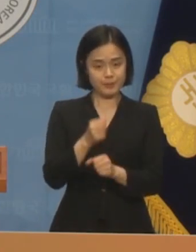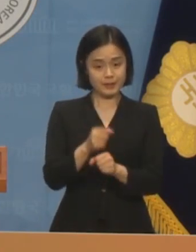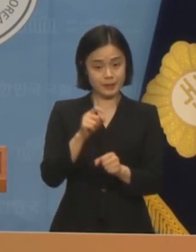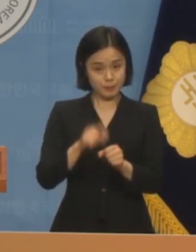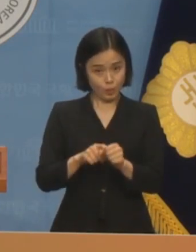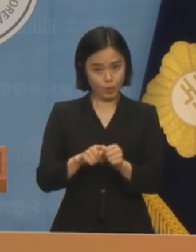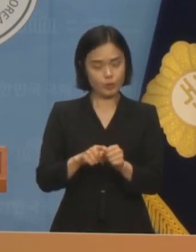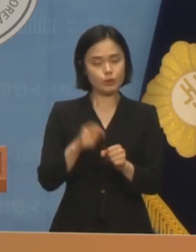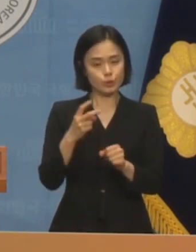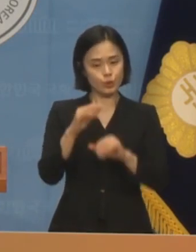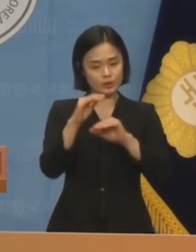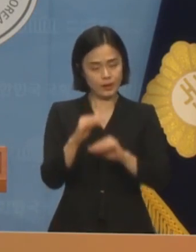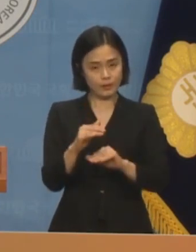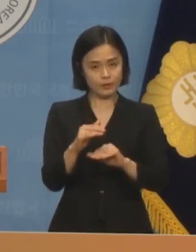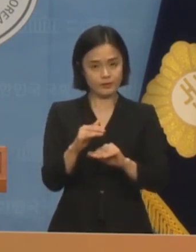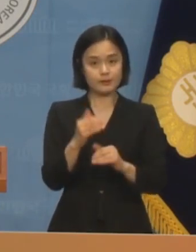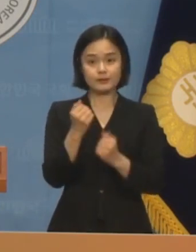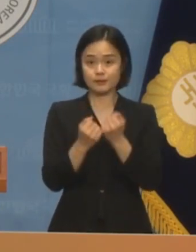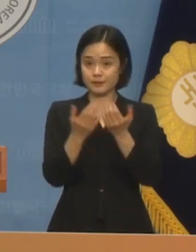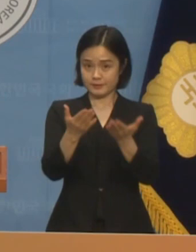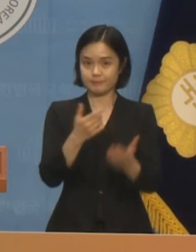방향에 대해서 설명을 드리도록 하겠습니다.